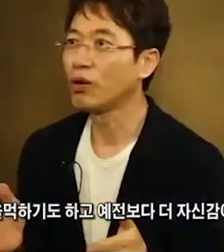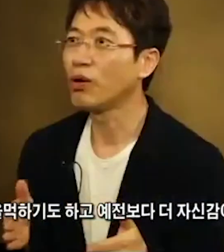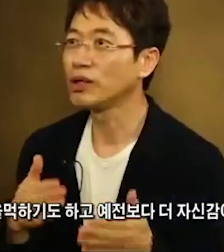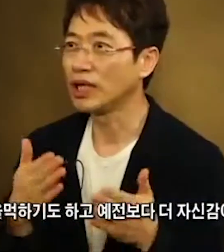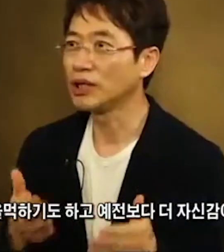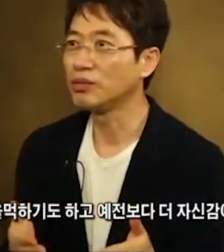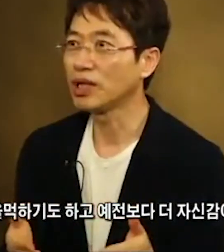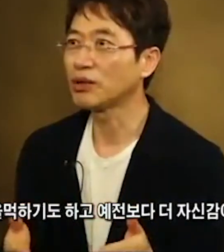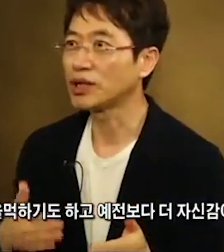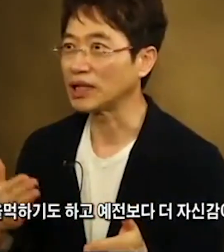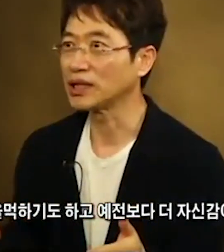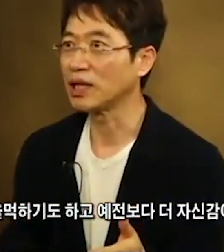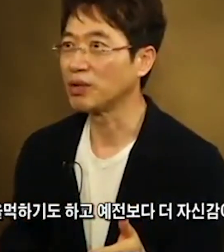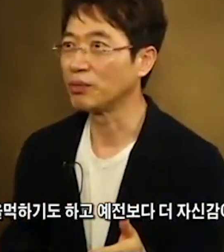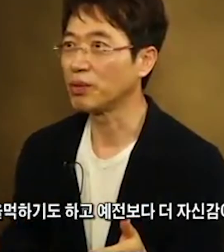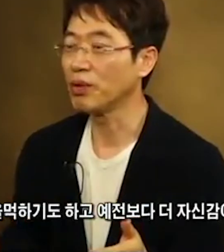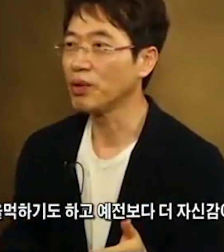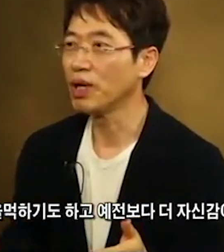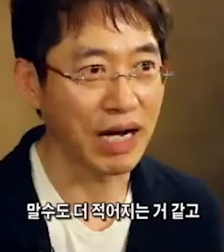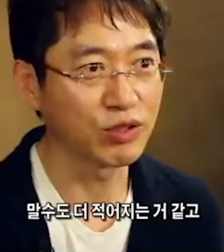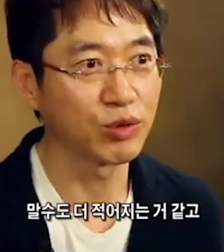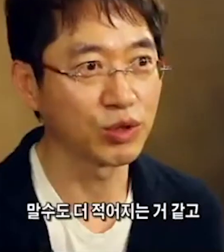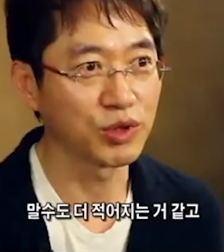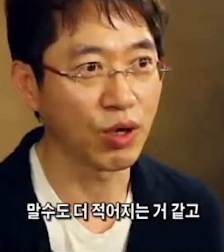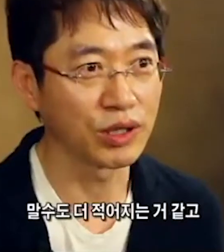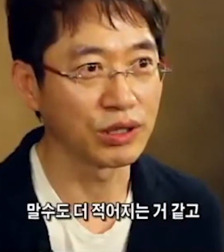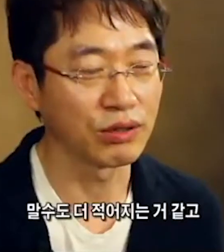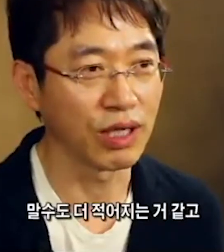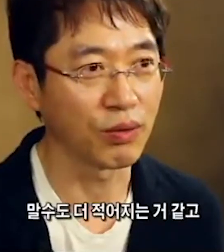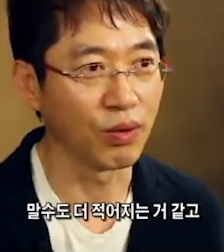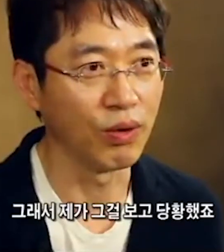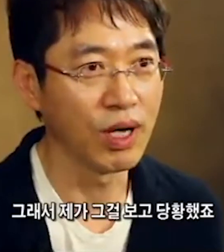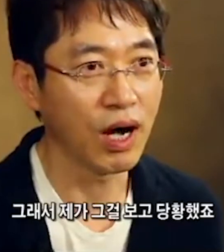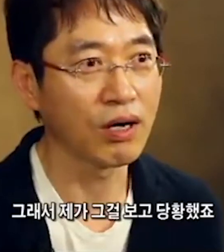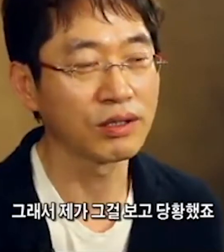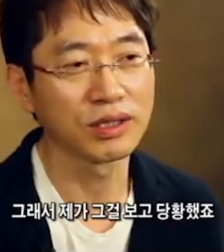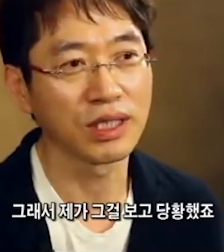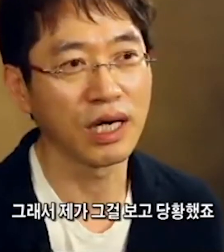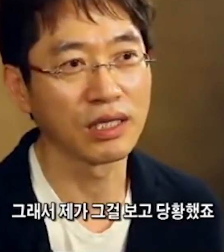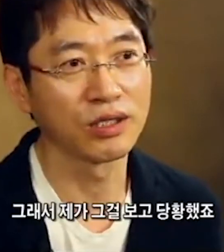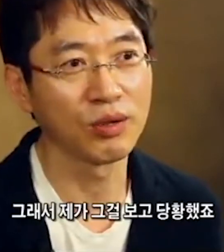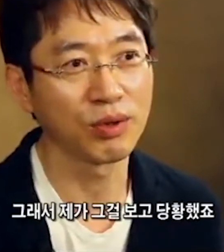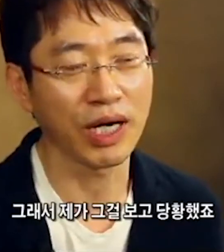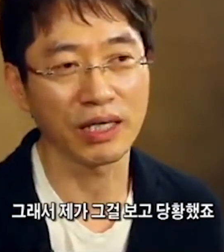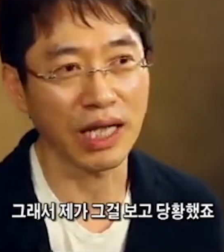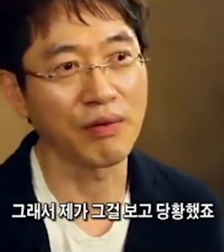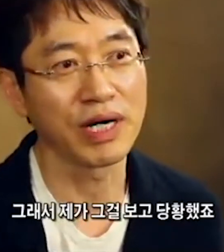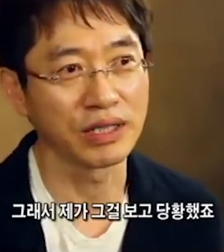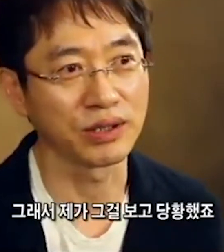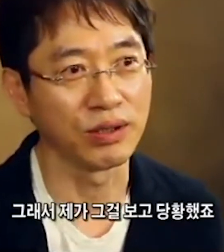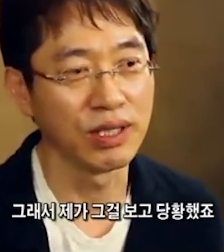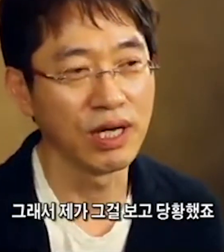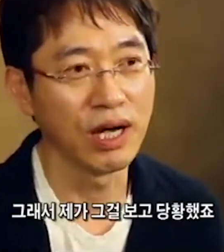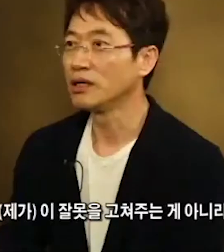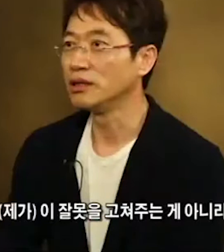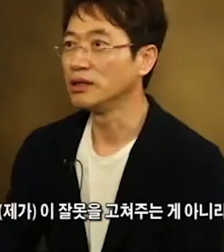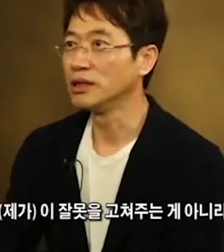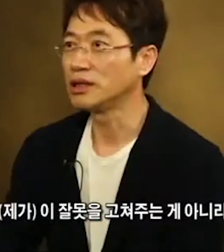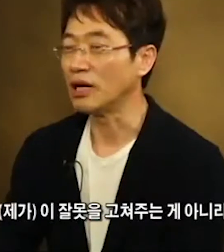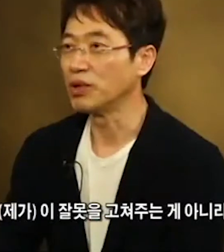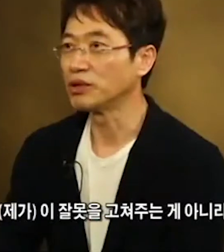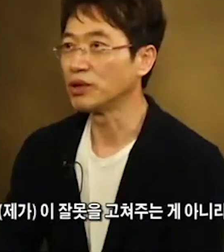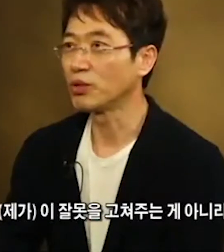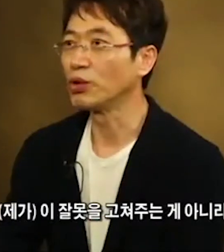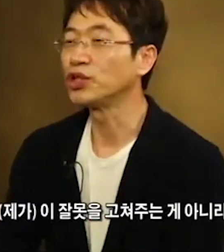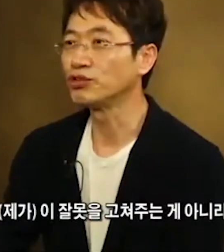하고 예전보다 더 자신감이 없고 말수도 좀 적어지는 것 같고 그래서 제가 그걸 보고 약간 당황했죠.